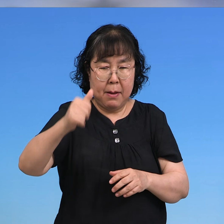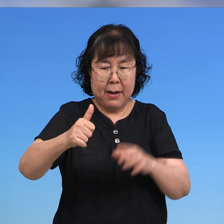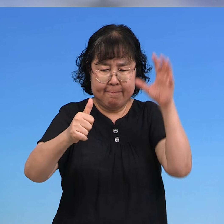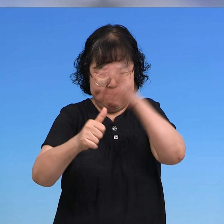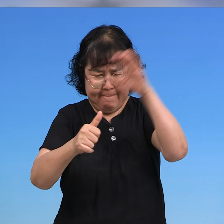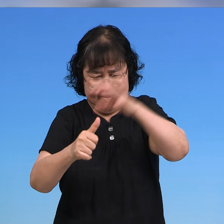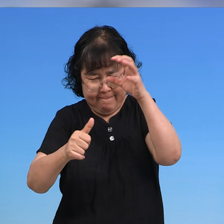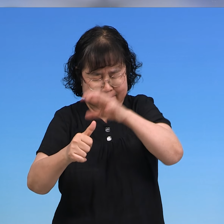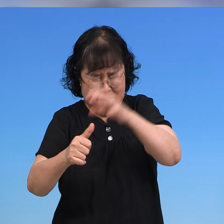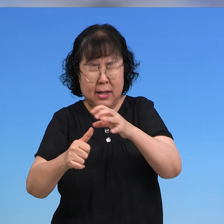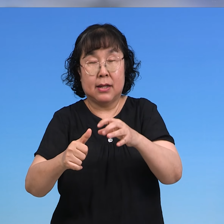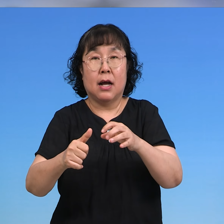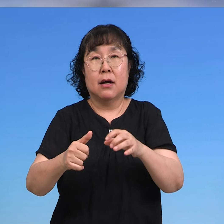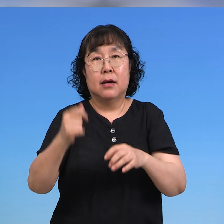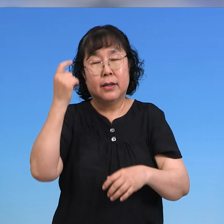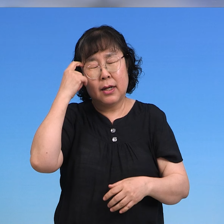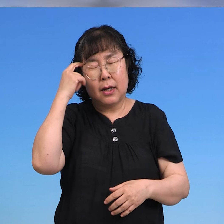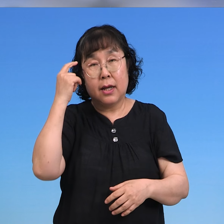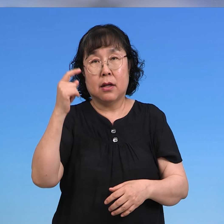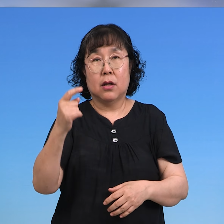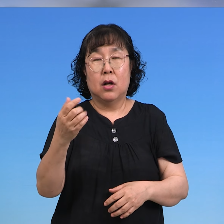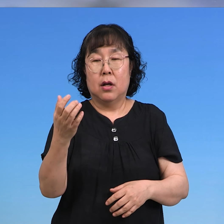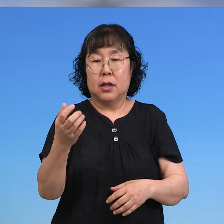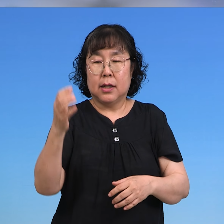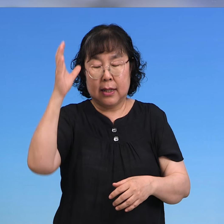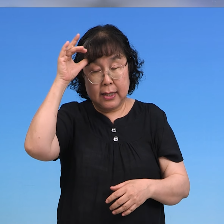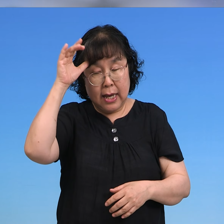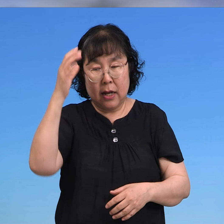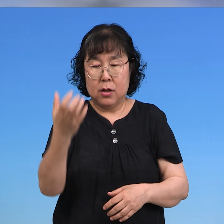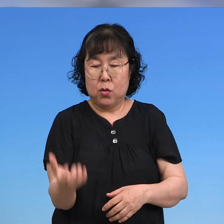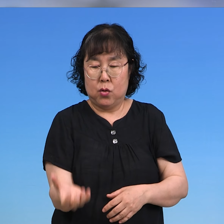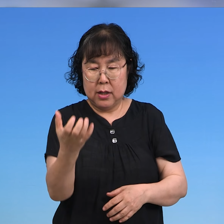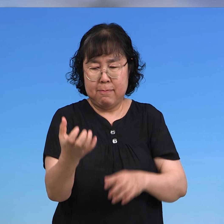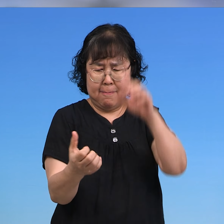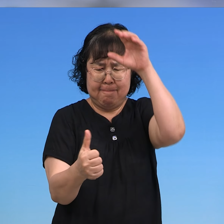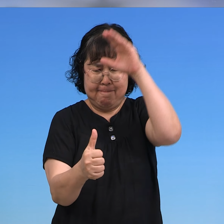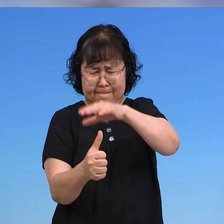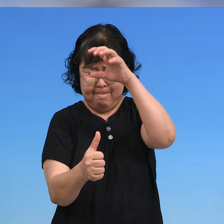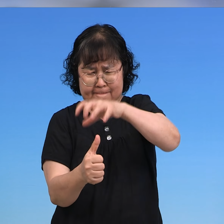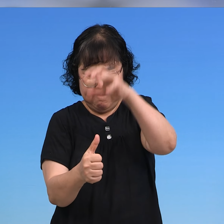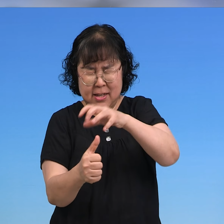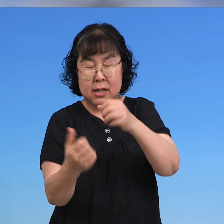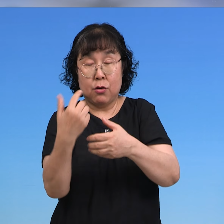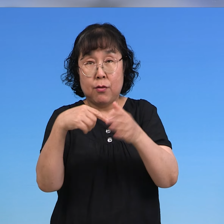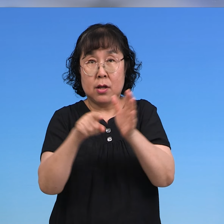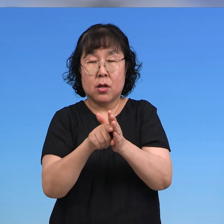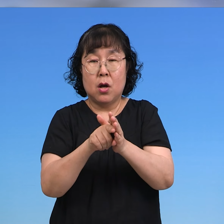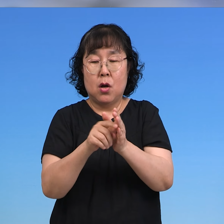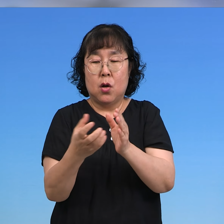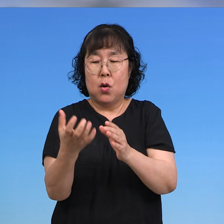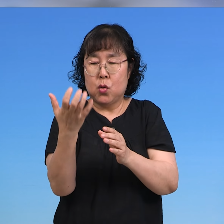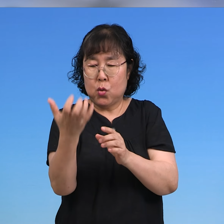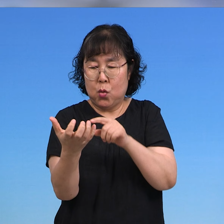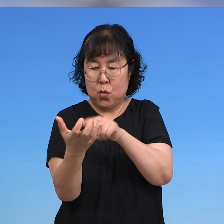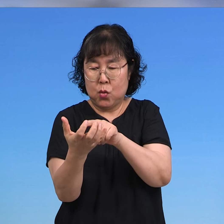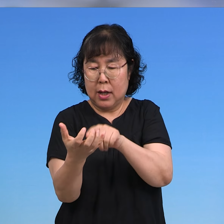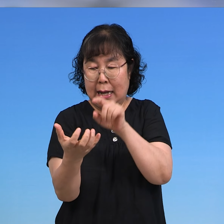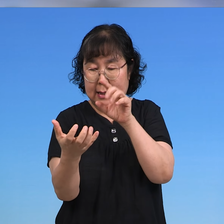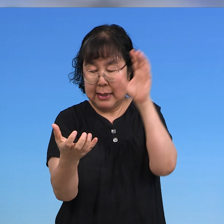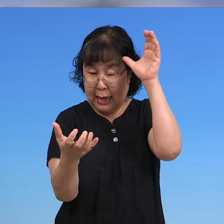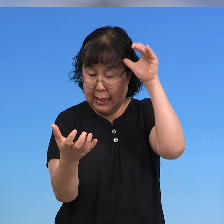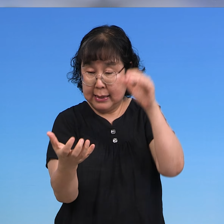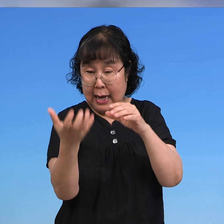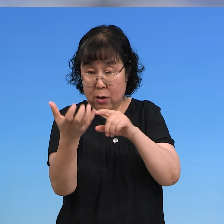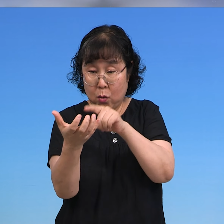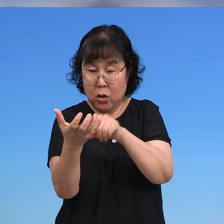해서 제가 이제 얘를 손으로 안았어요. 제가 이제 야단치려고 손으로 딱 안고 어떻게 주인은 뭐냐 네가 제가